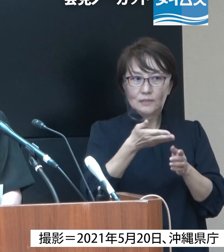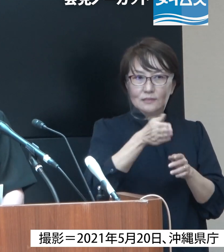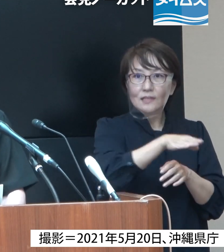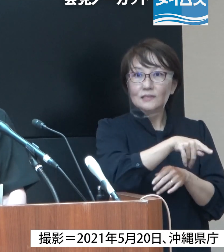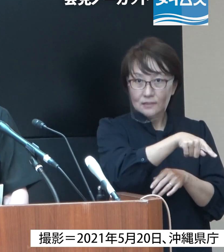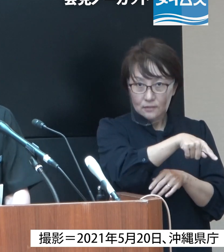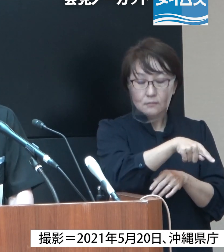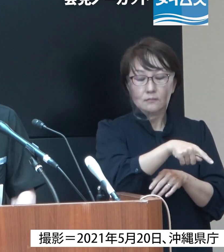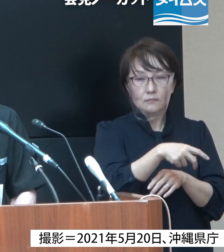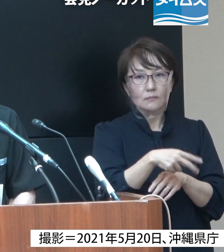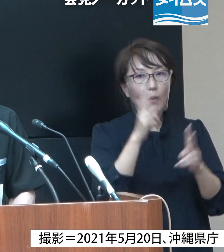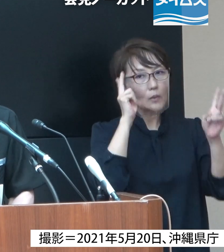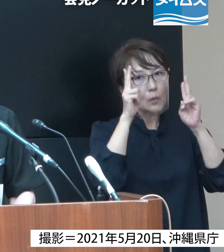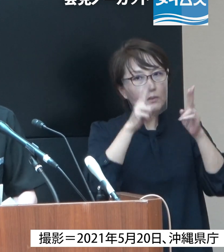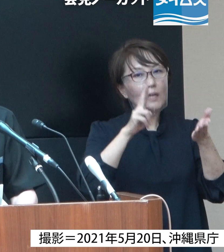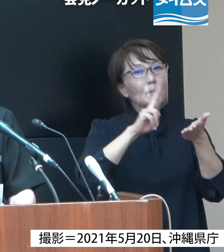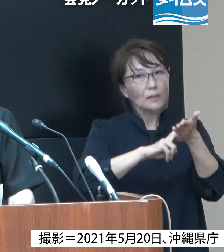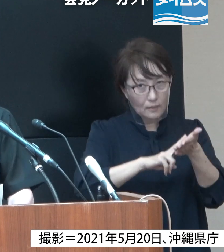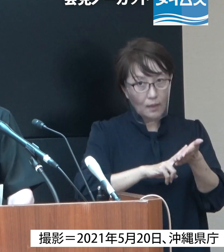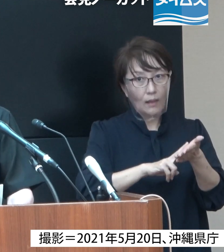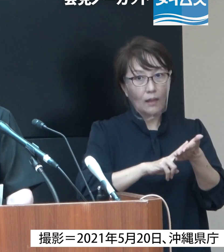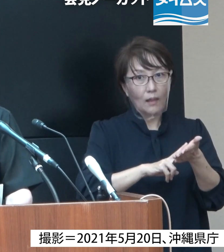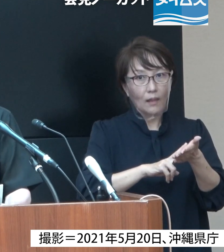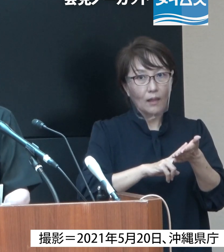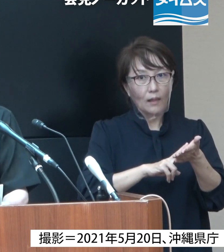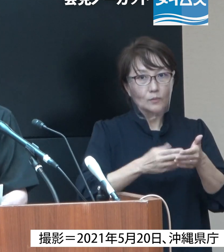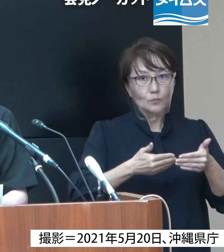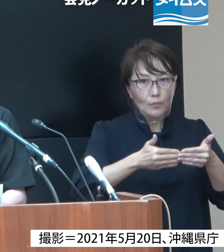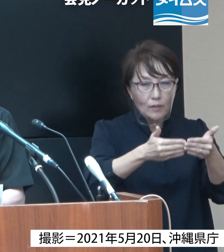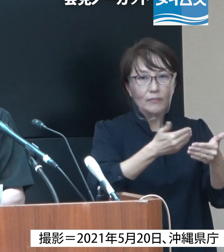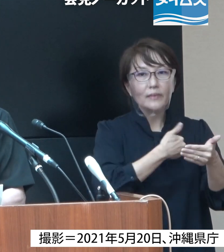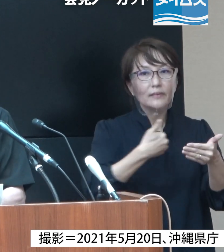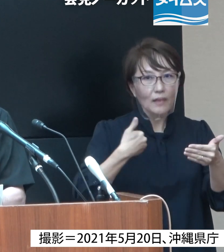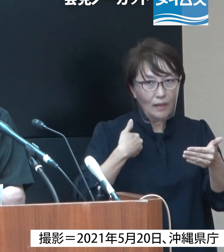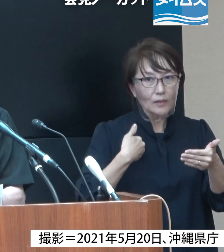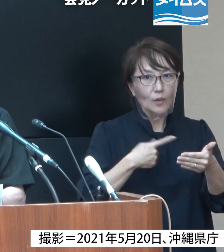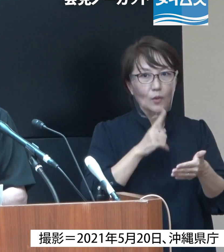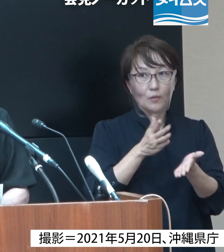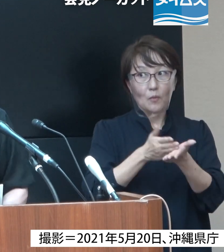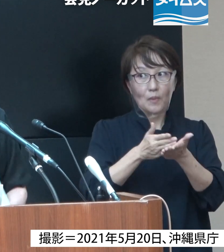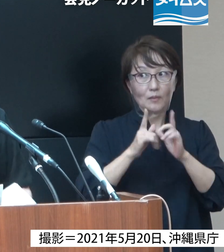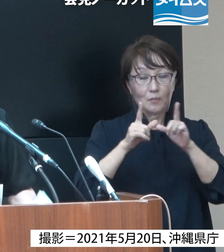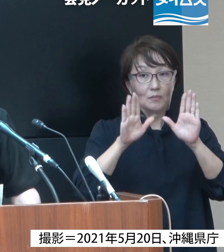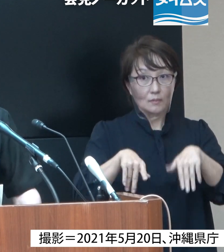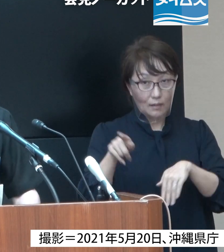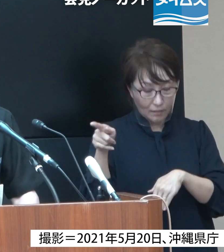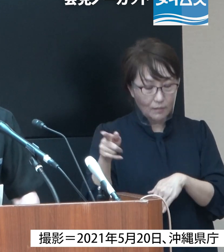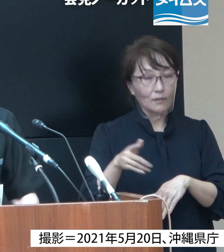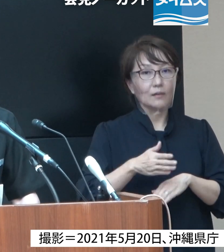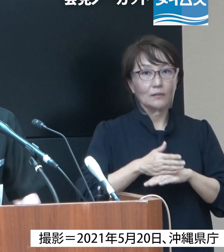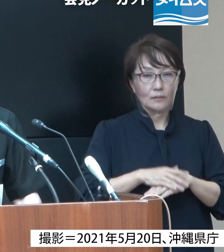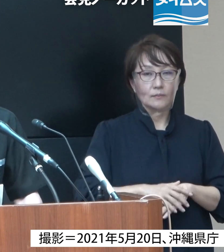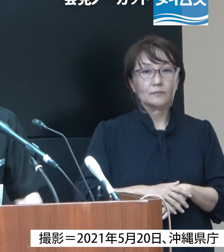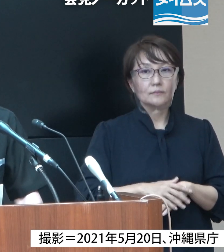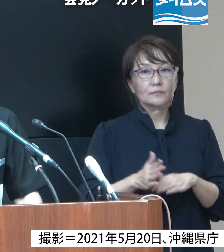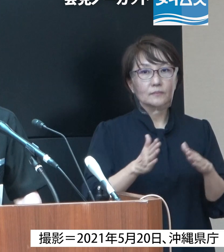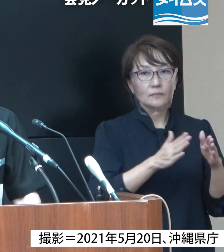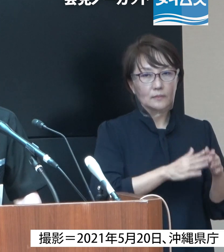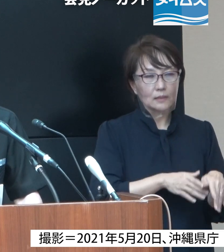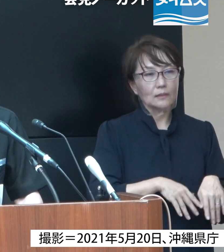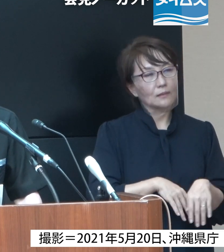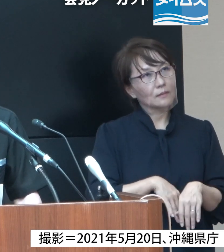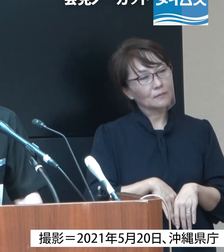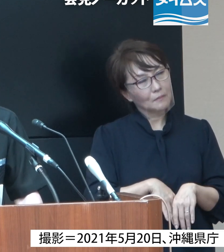って、残り上場目取りということで、コメントいただきましたけれども、ちょっと印象的には非常に時